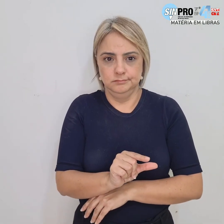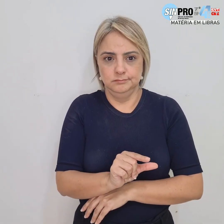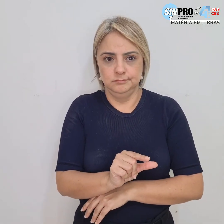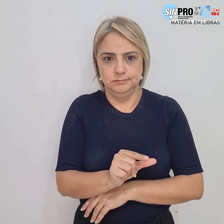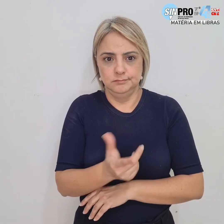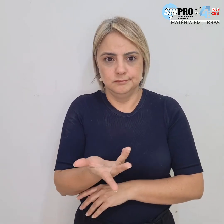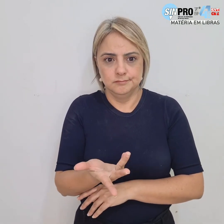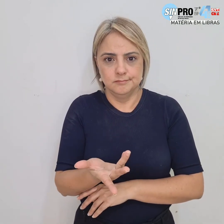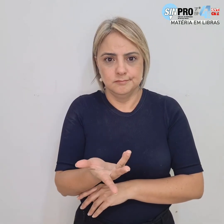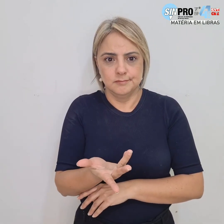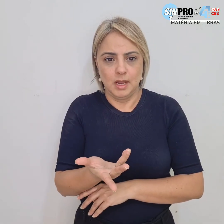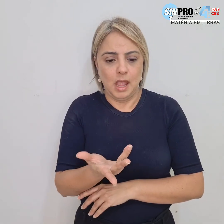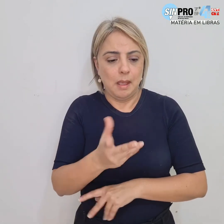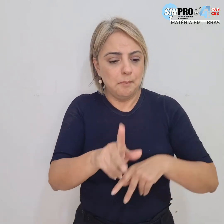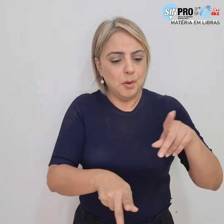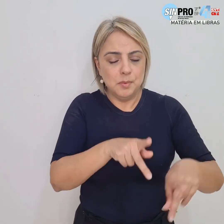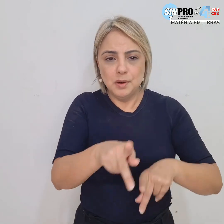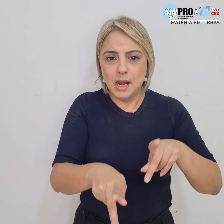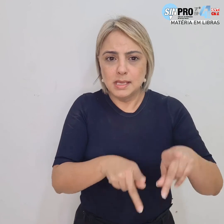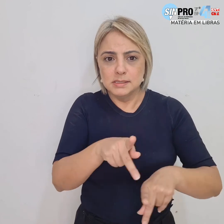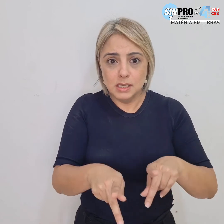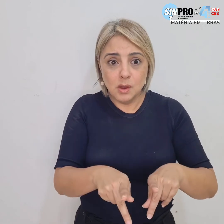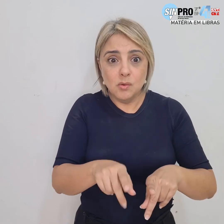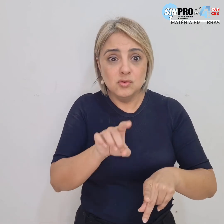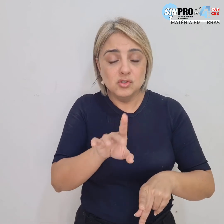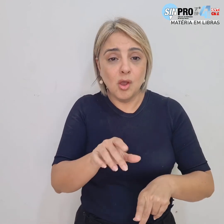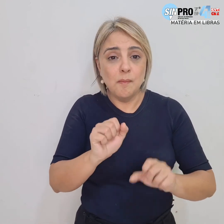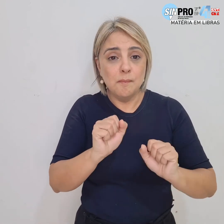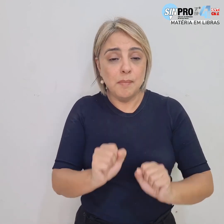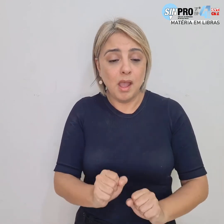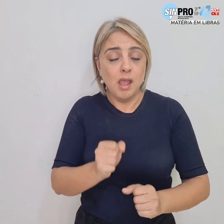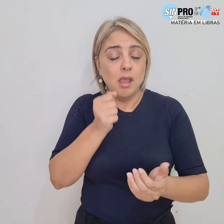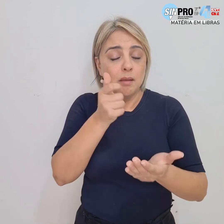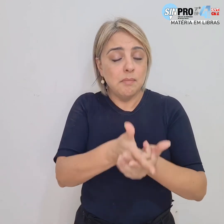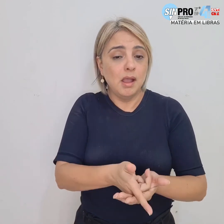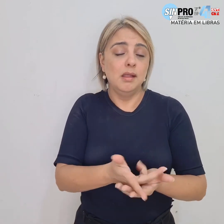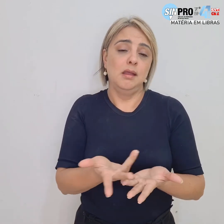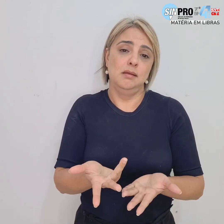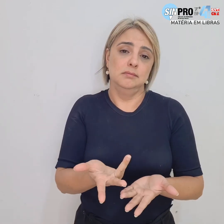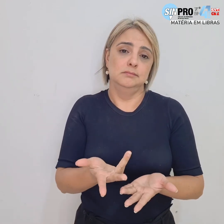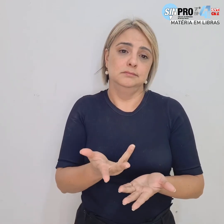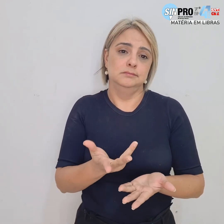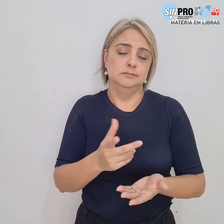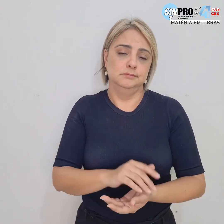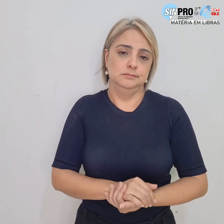a estratos da população que têm condições financeiras, diz a professora.